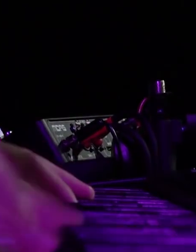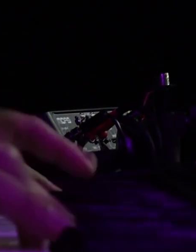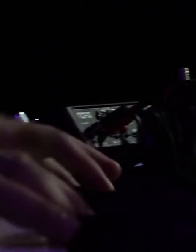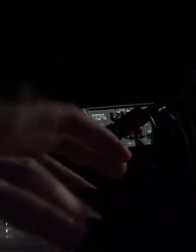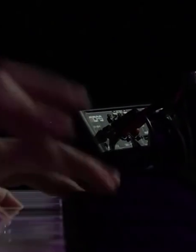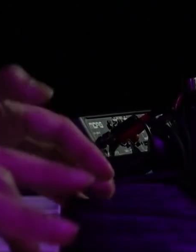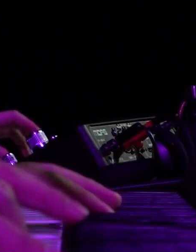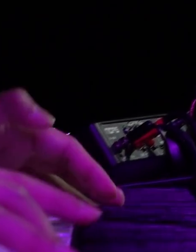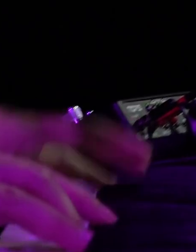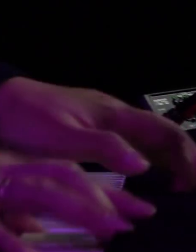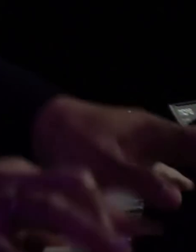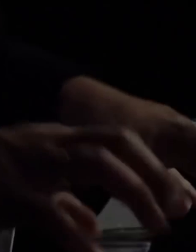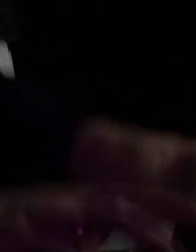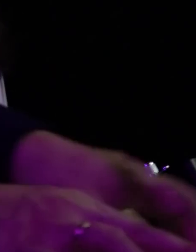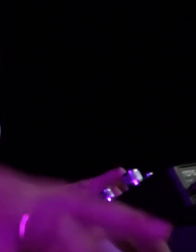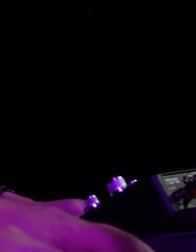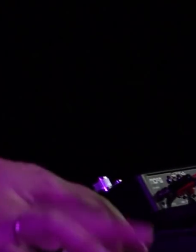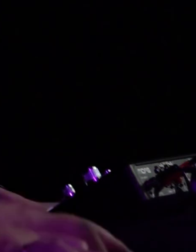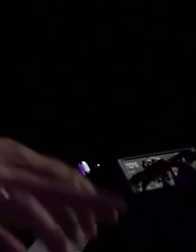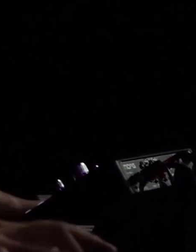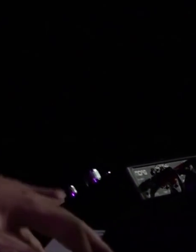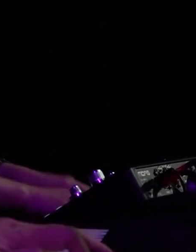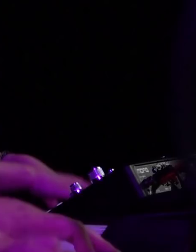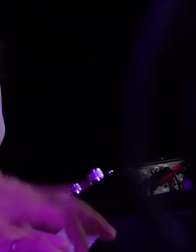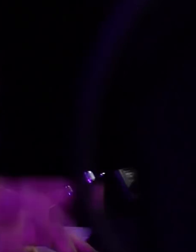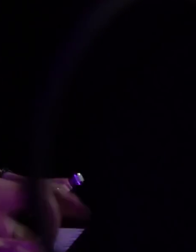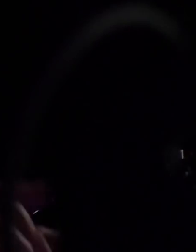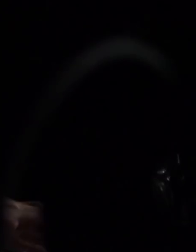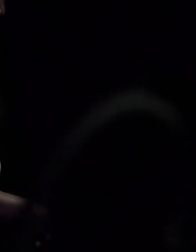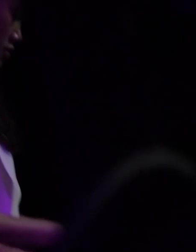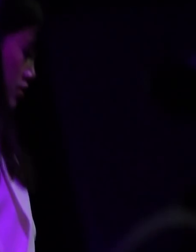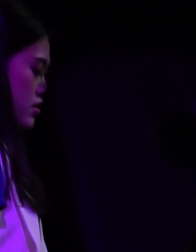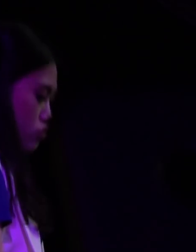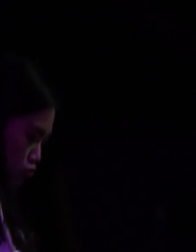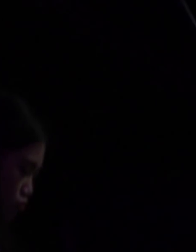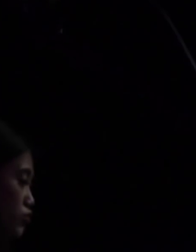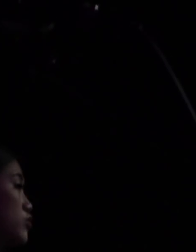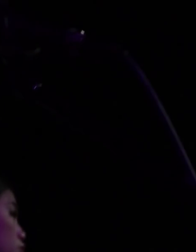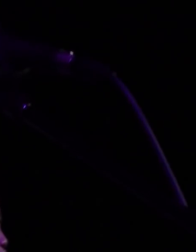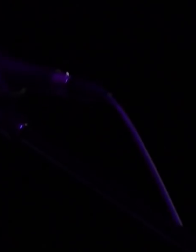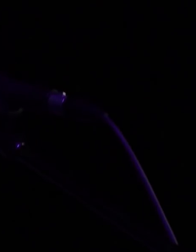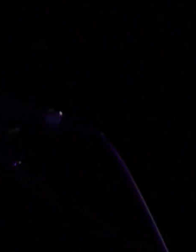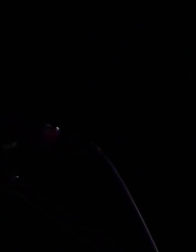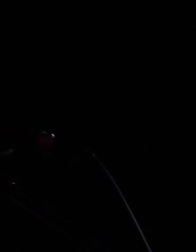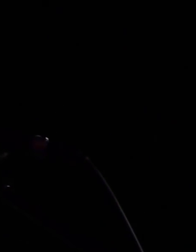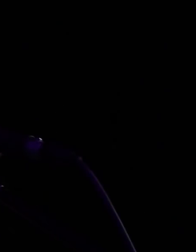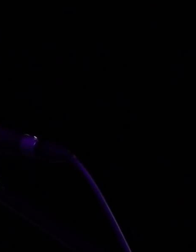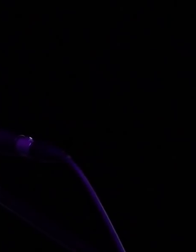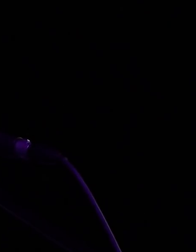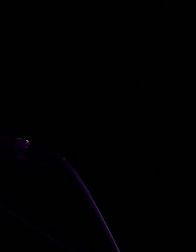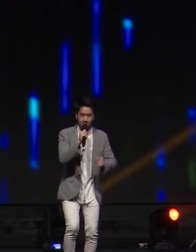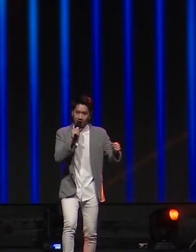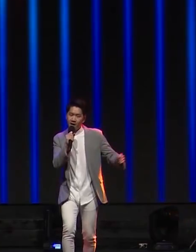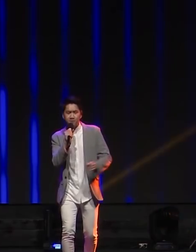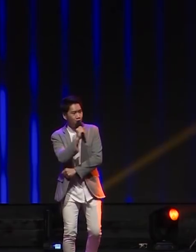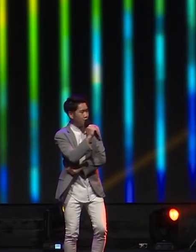hatimu. Tak mau ku hidup di luar tutur